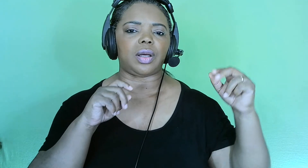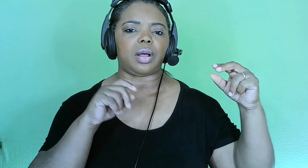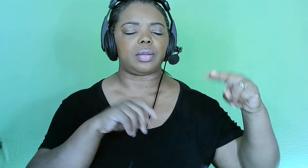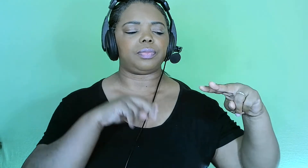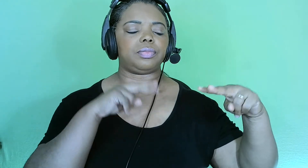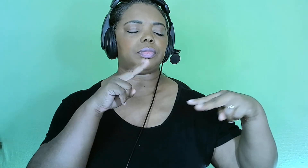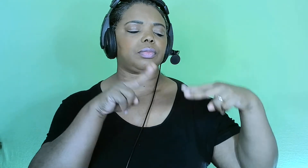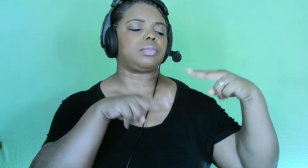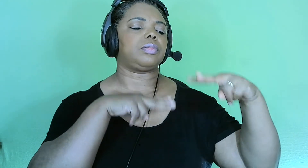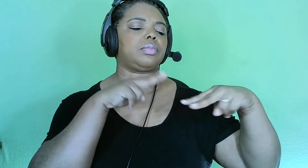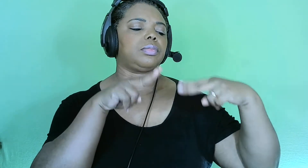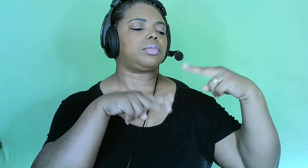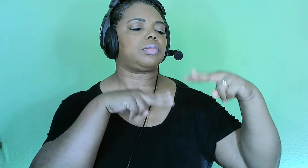ó?